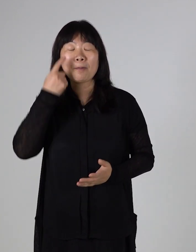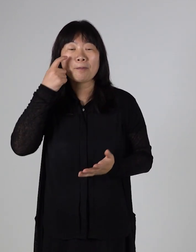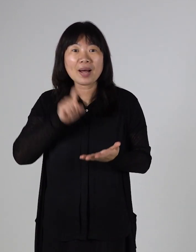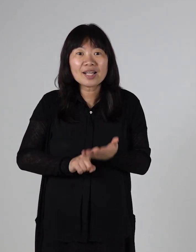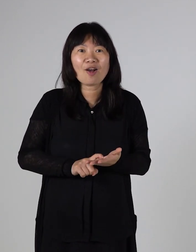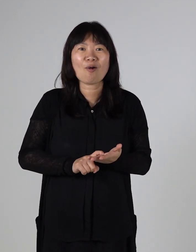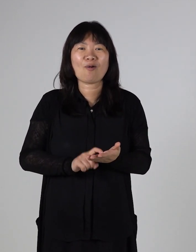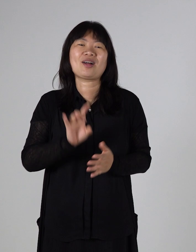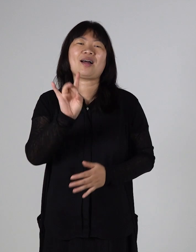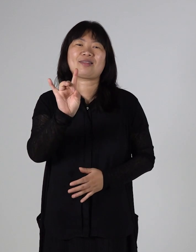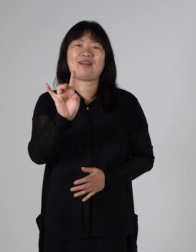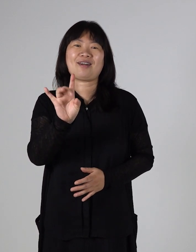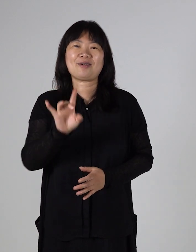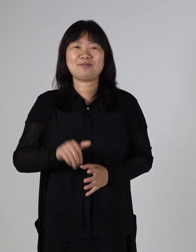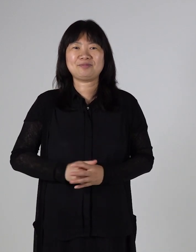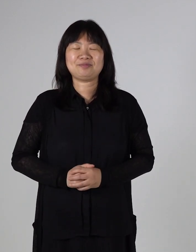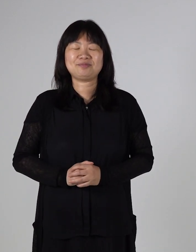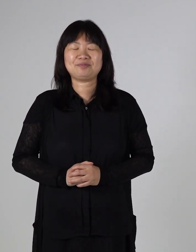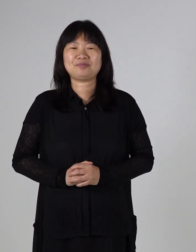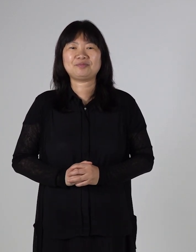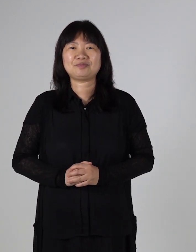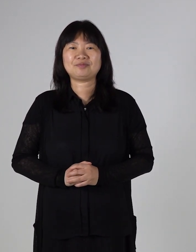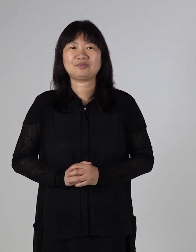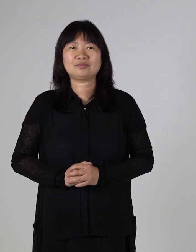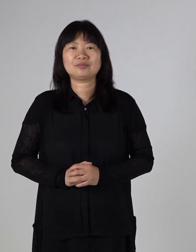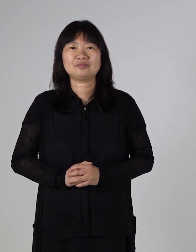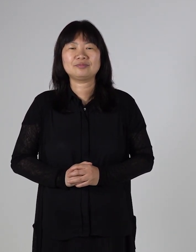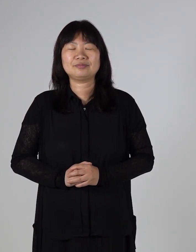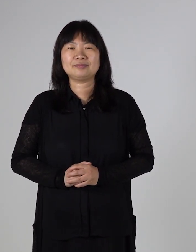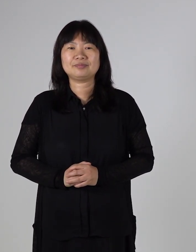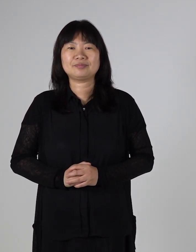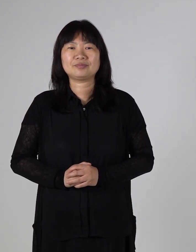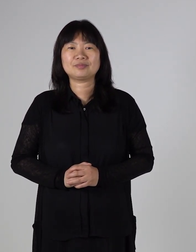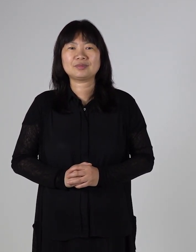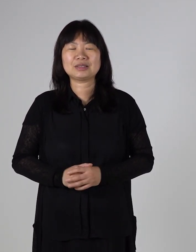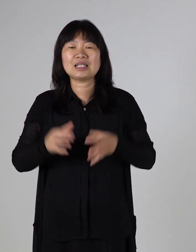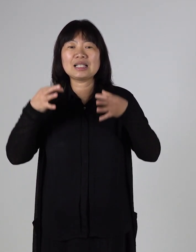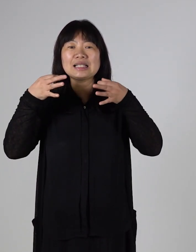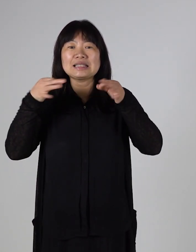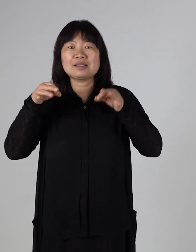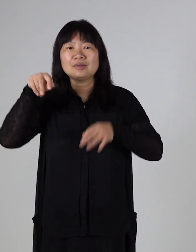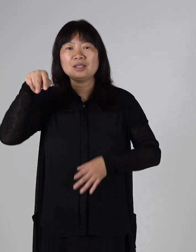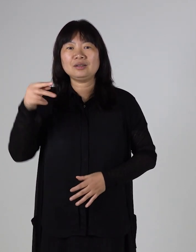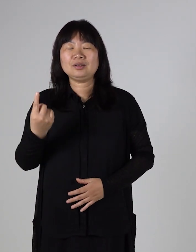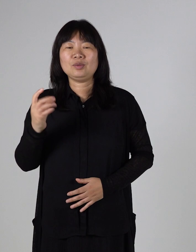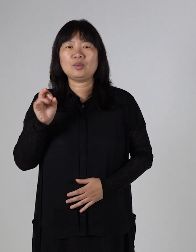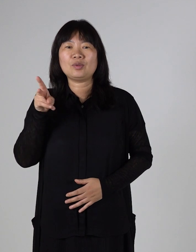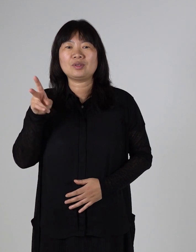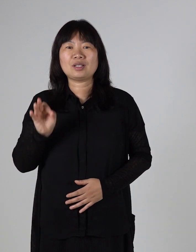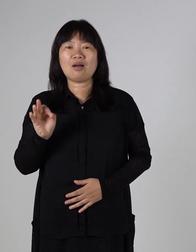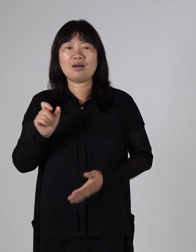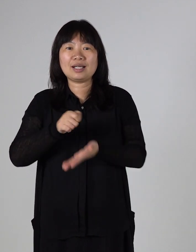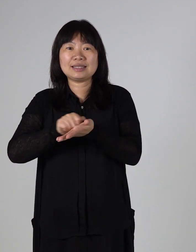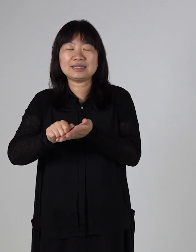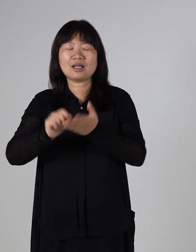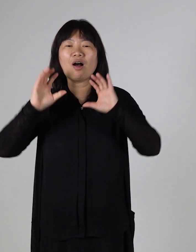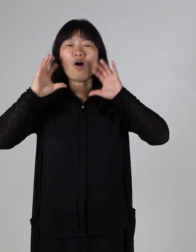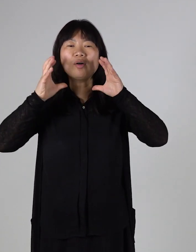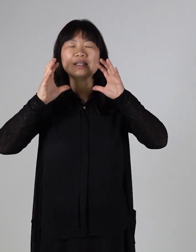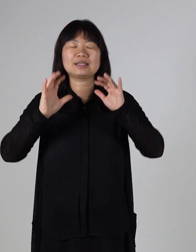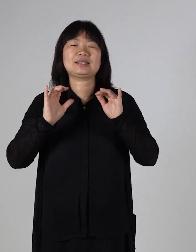진짜 좋은 책이 하나 딱 눈에 들어오는 거예요. 그 김소영 씨라는 분이 쓴 어린이